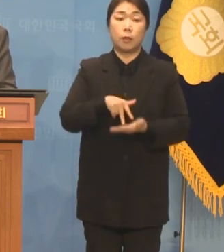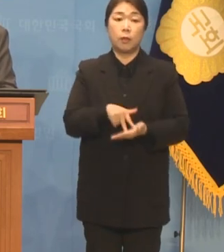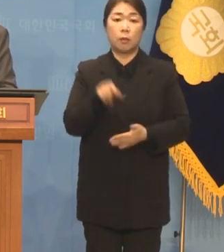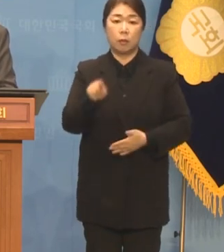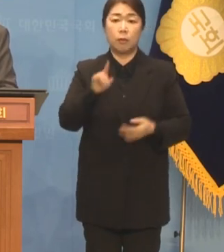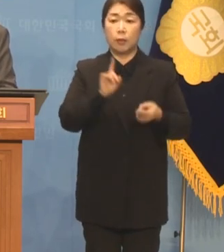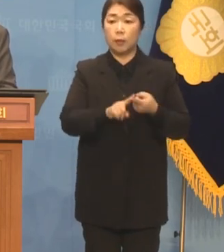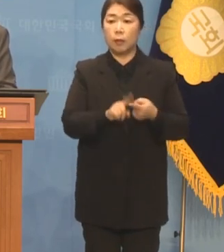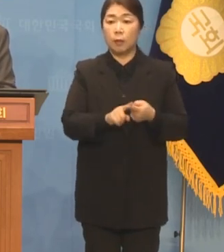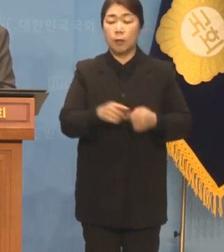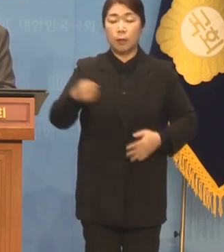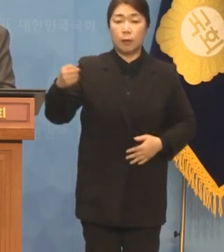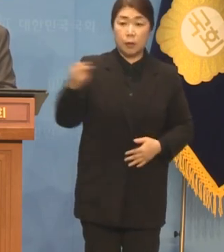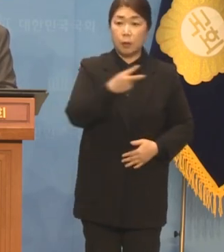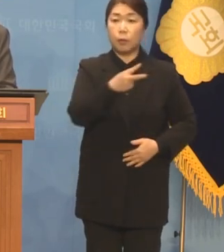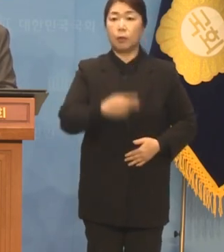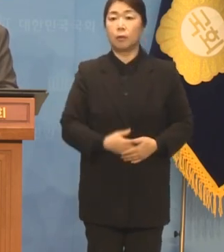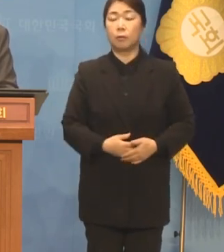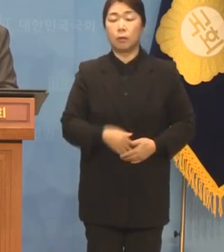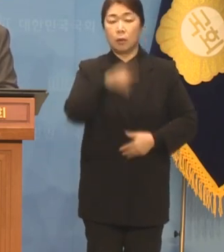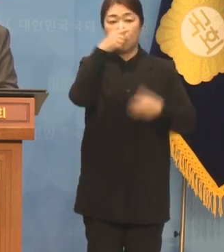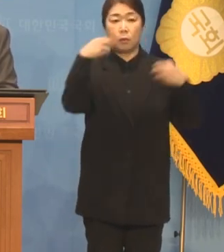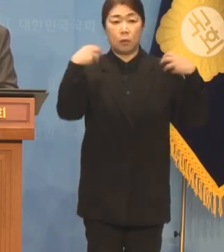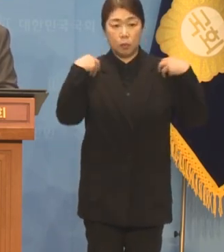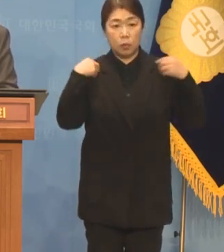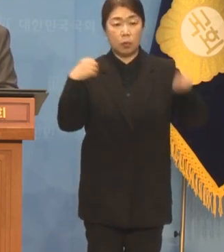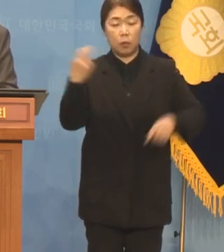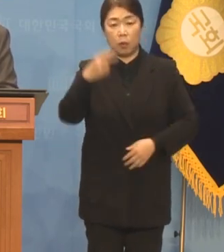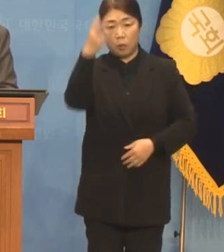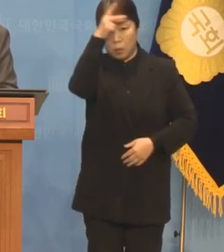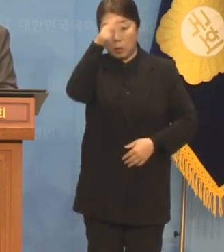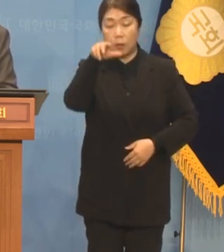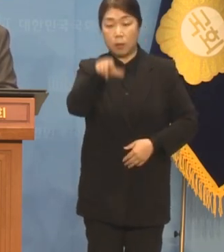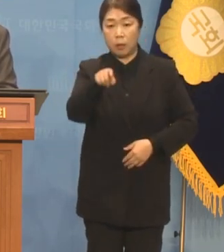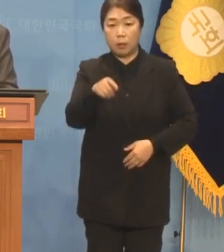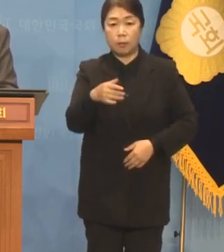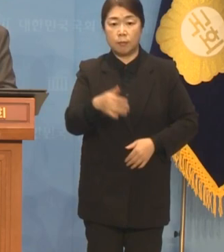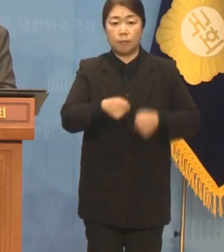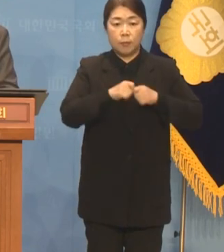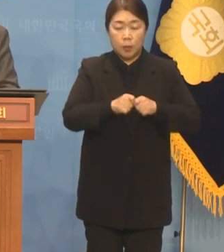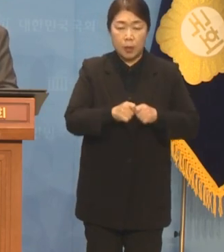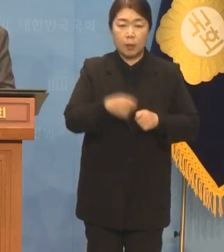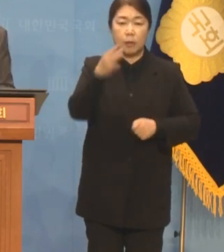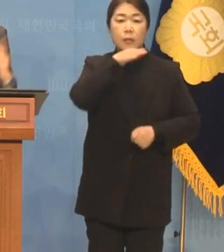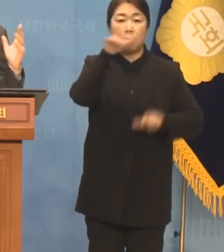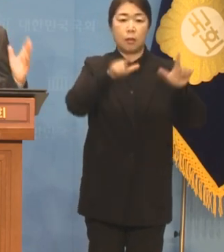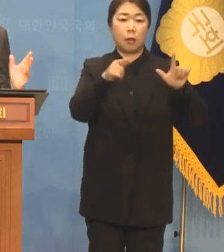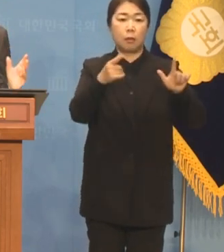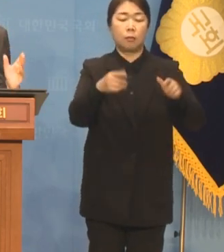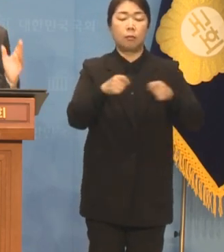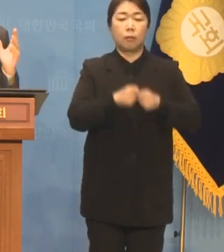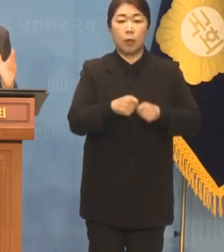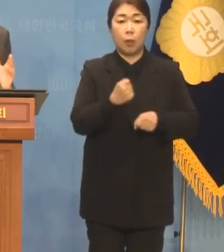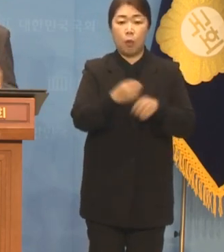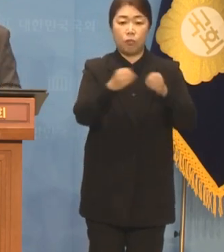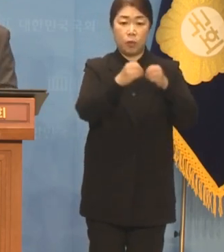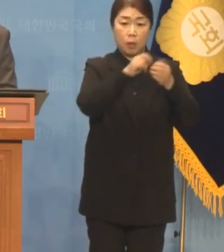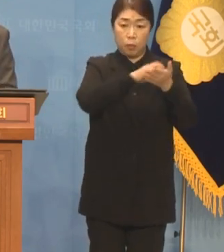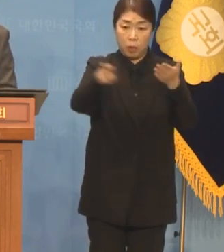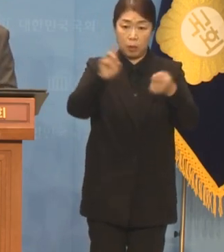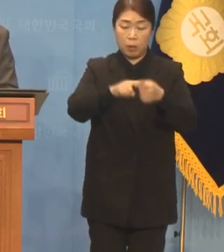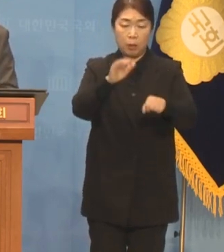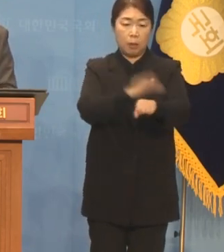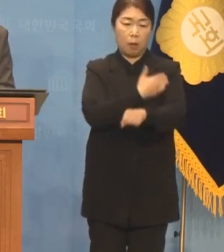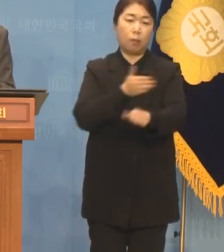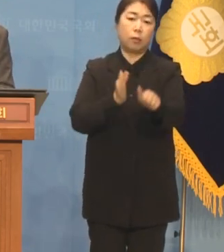대해서 다시 한번 정부 당국과 수사당국에 철저한 진상규명과 이 문자에 대한 사과를